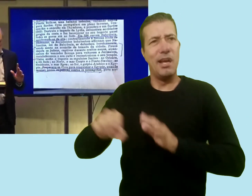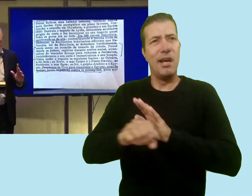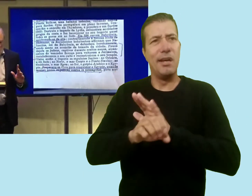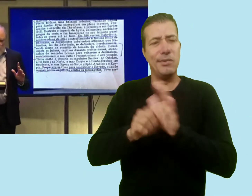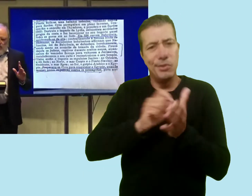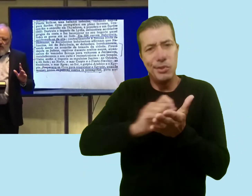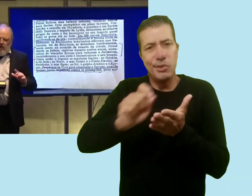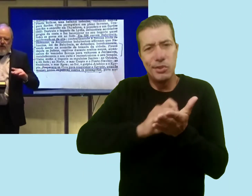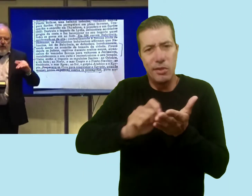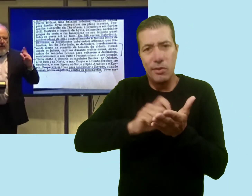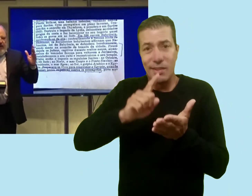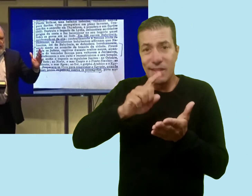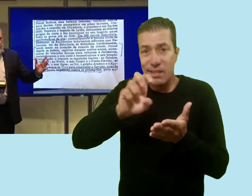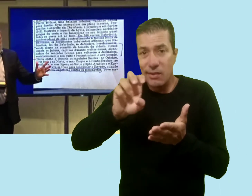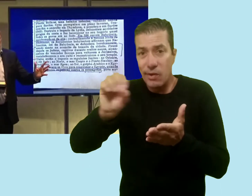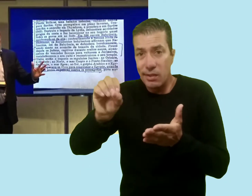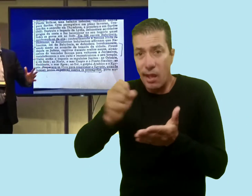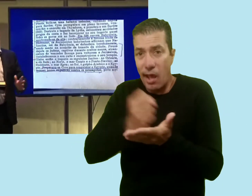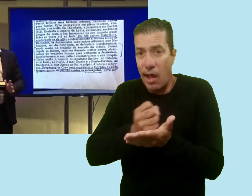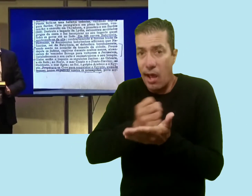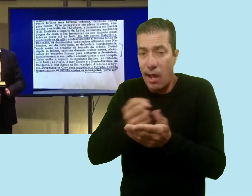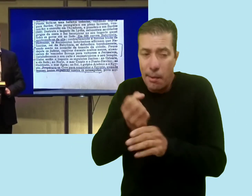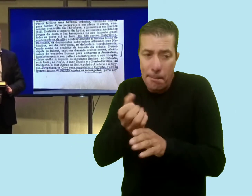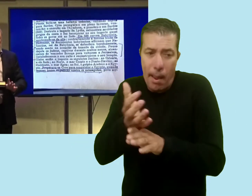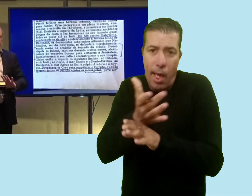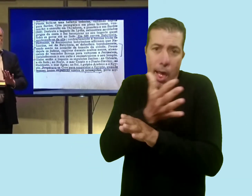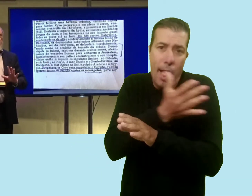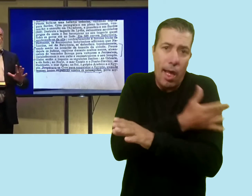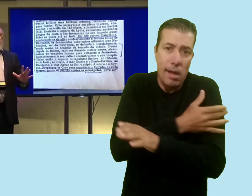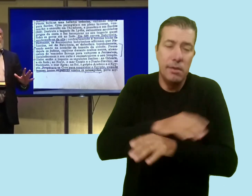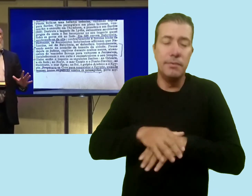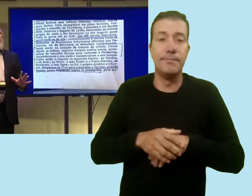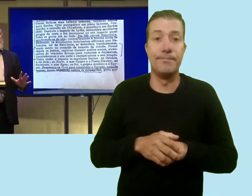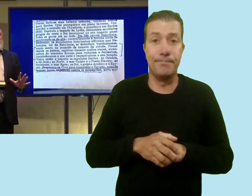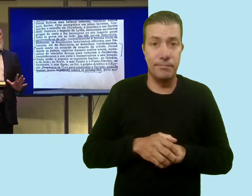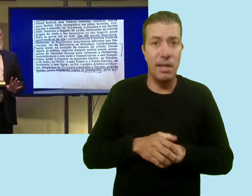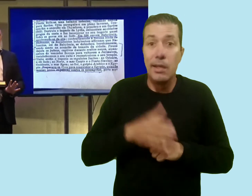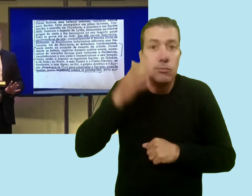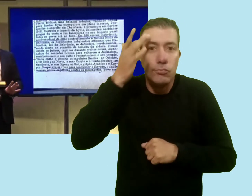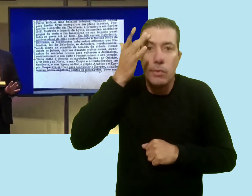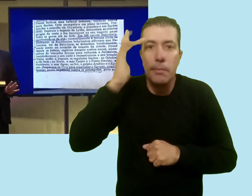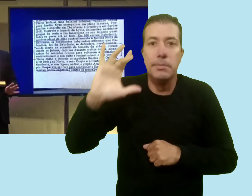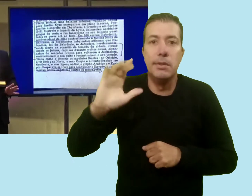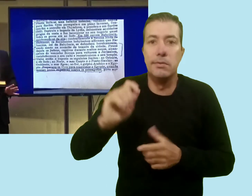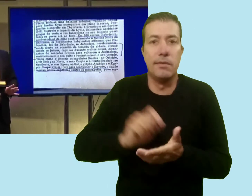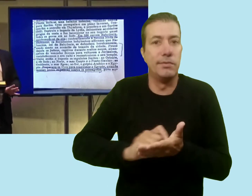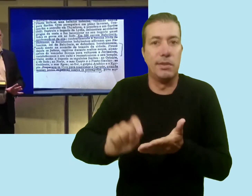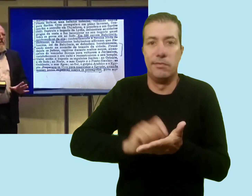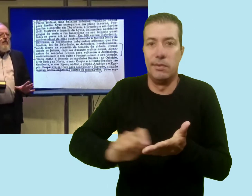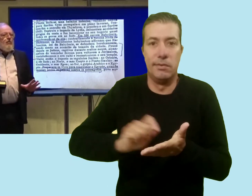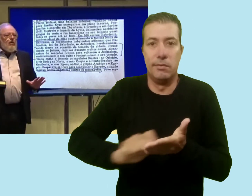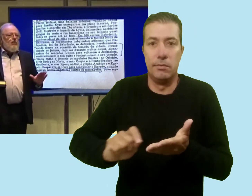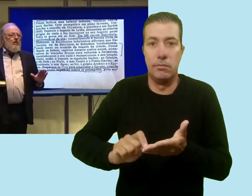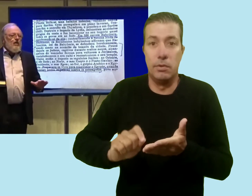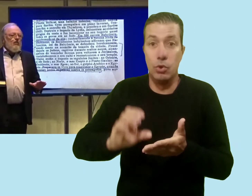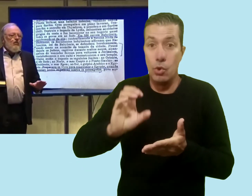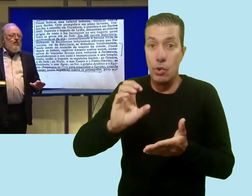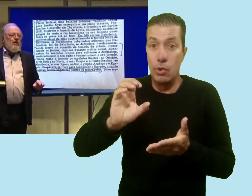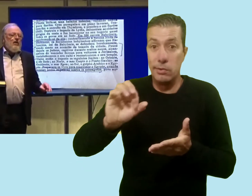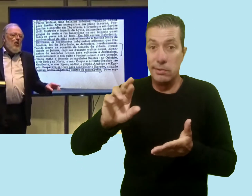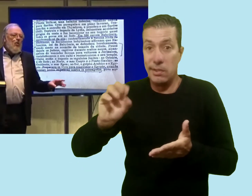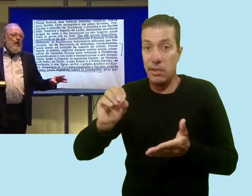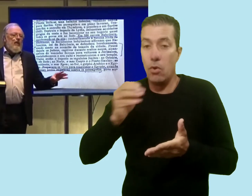isso, 150 anos da coisa acontecer, ele nem sabia direito o que ele estava escrevendo. Mas quando